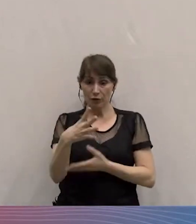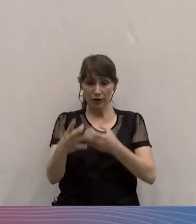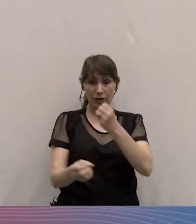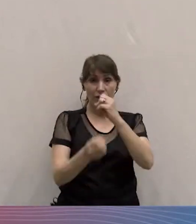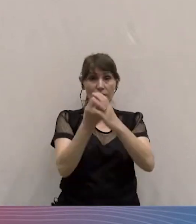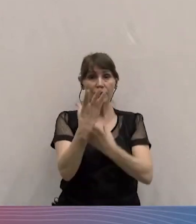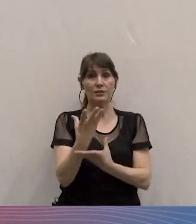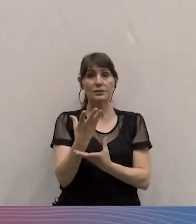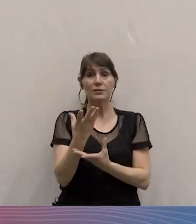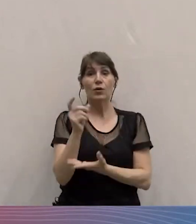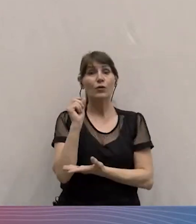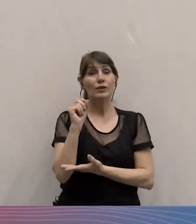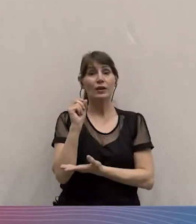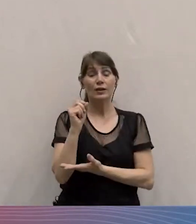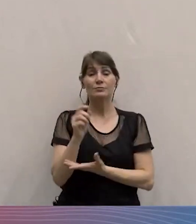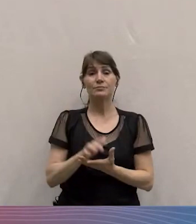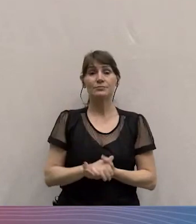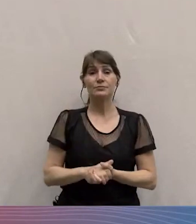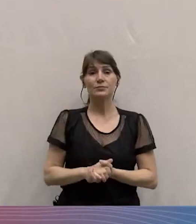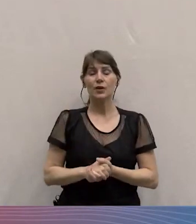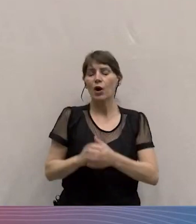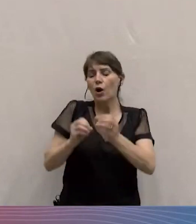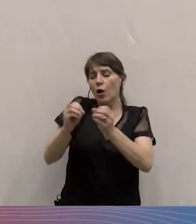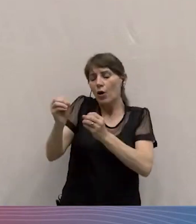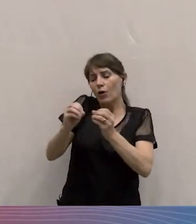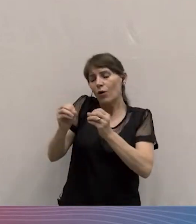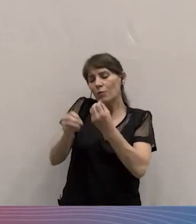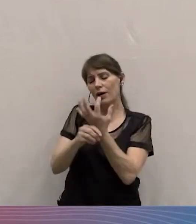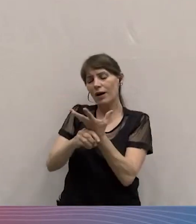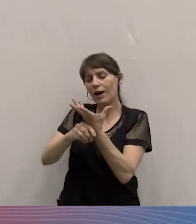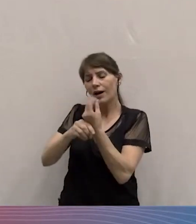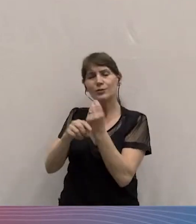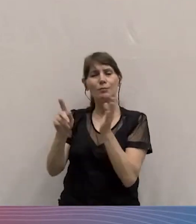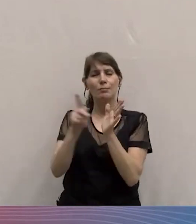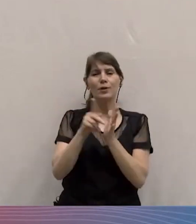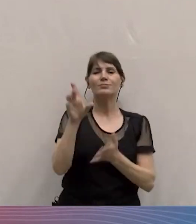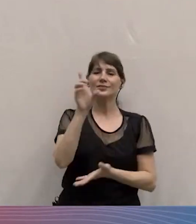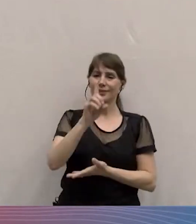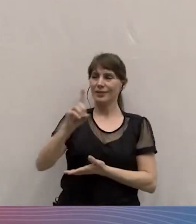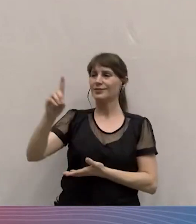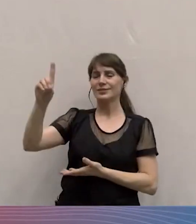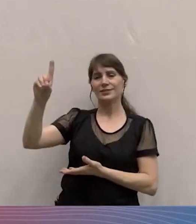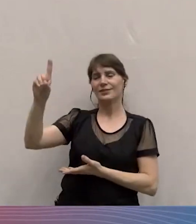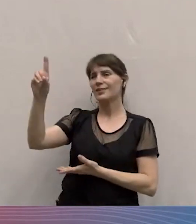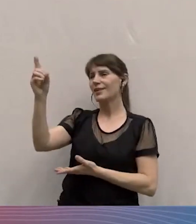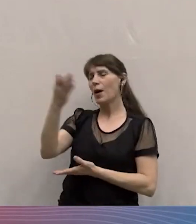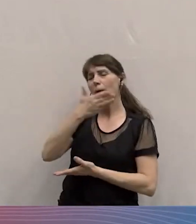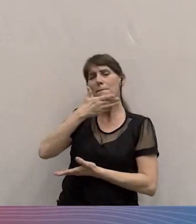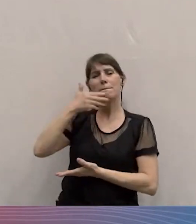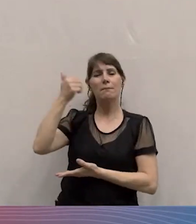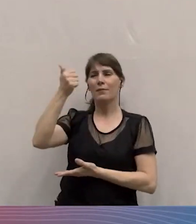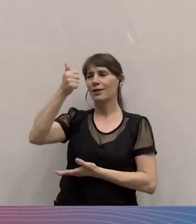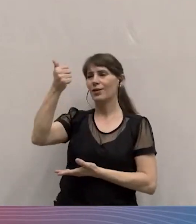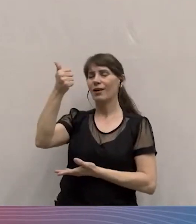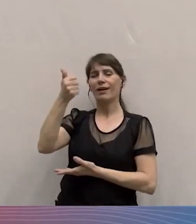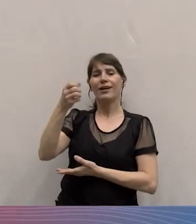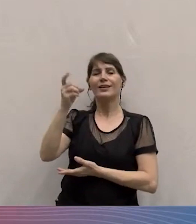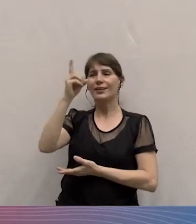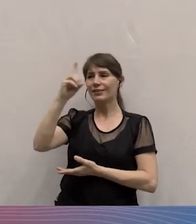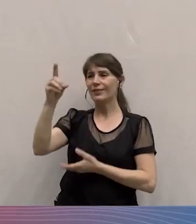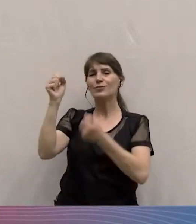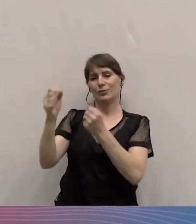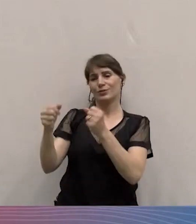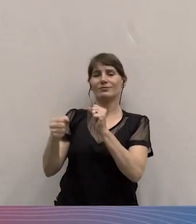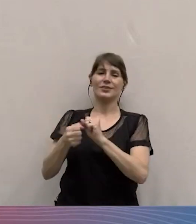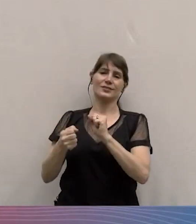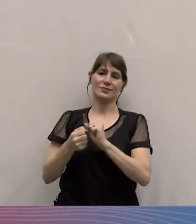criação então é a obra-prima, a melhor obra que Deus pôde